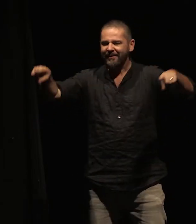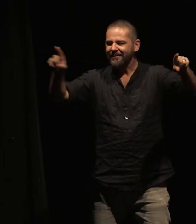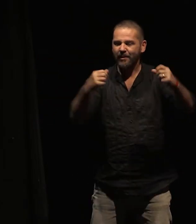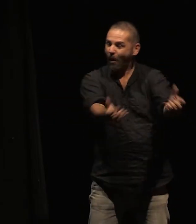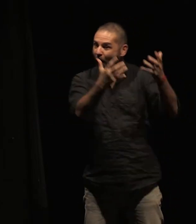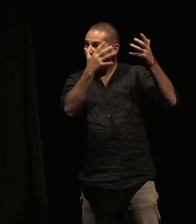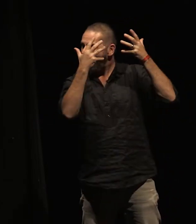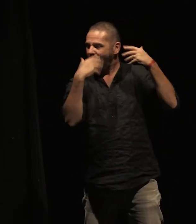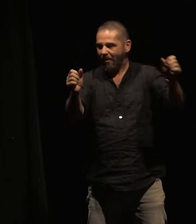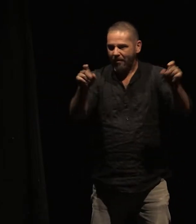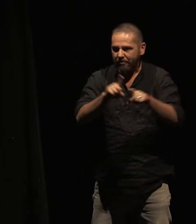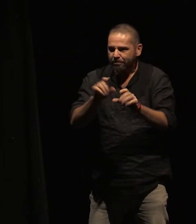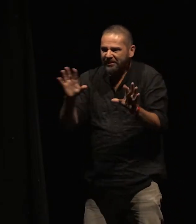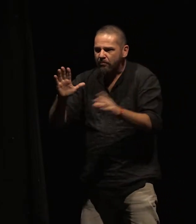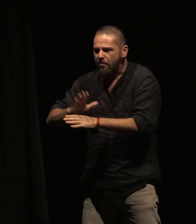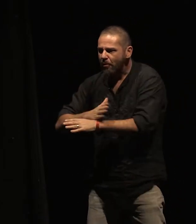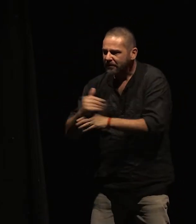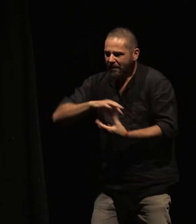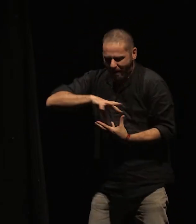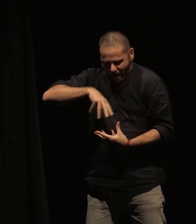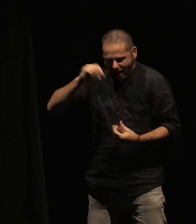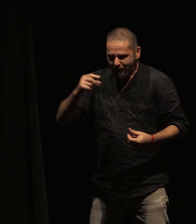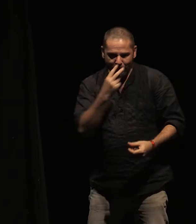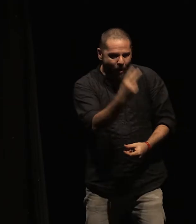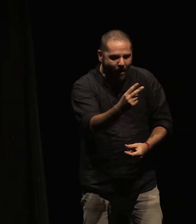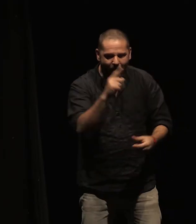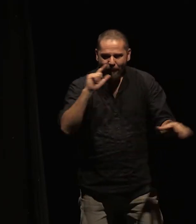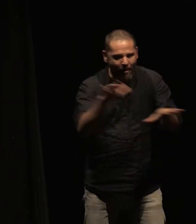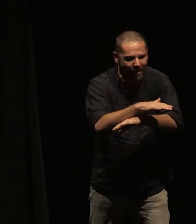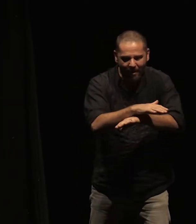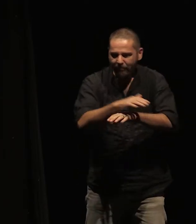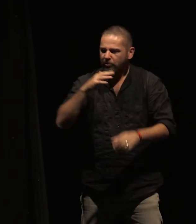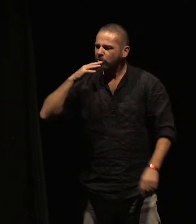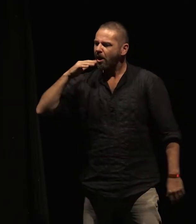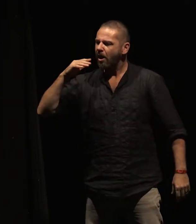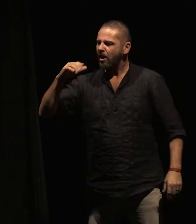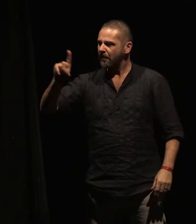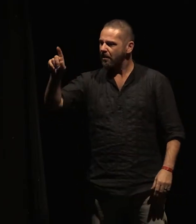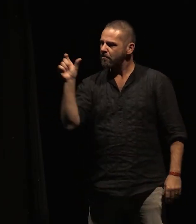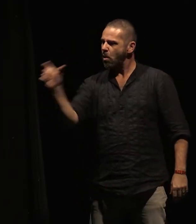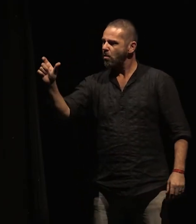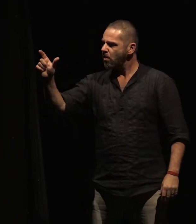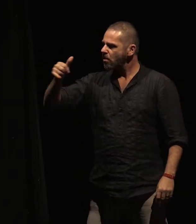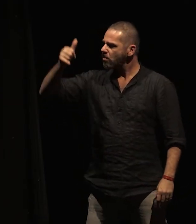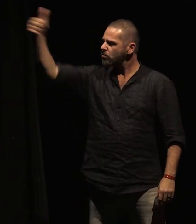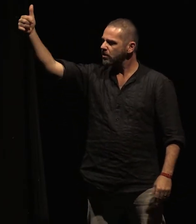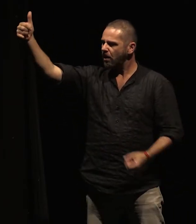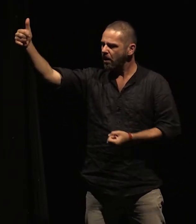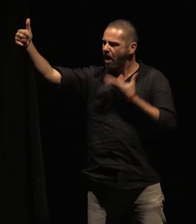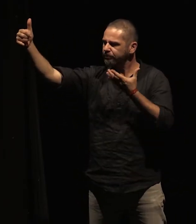invisibles de la poésie. Chante encore, mais ne prononce pas le mot luna. Ne cite pas la lune, cette nuit,